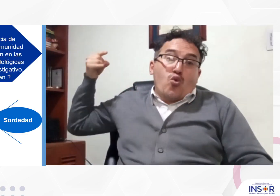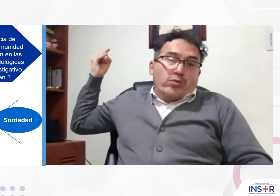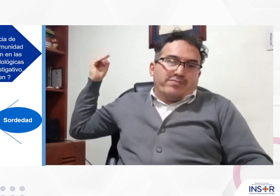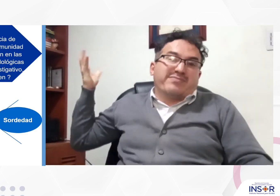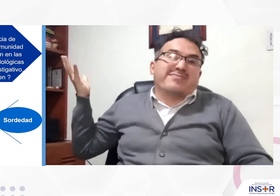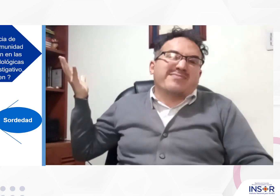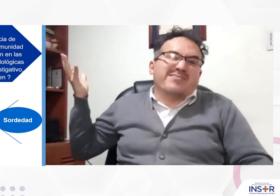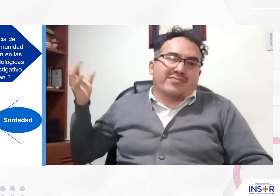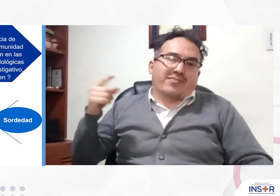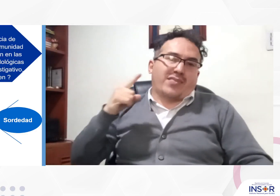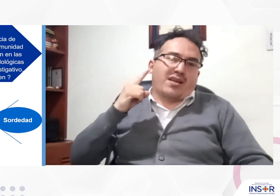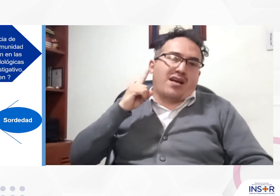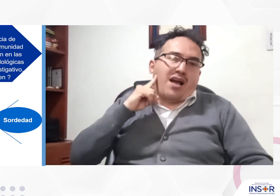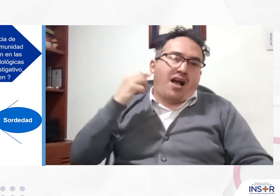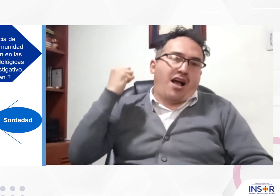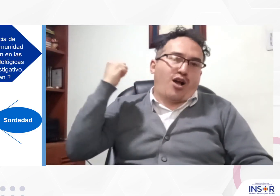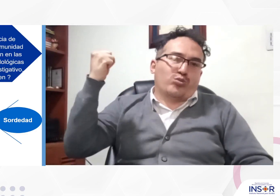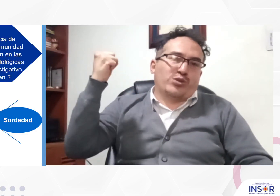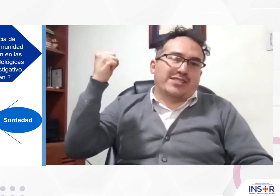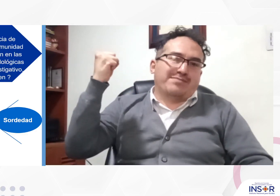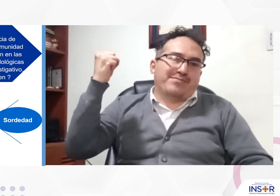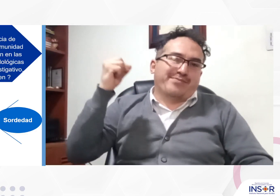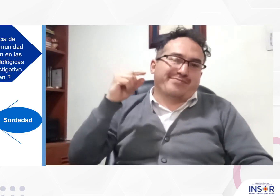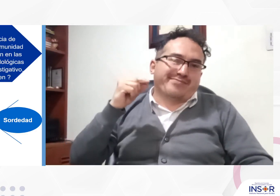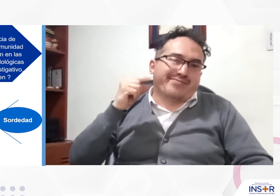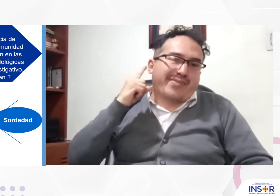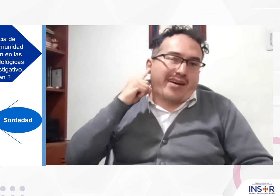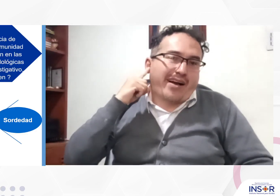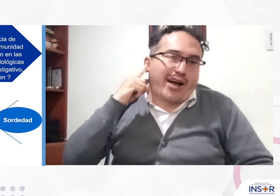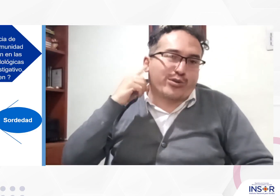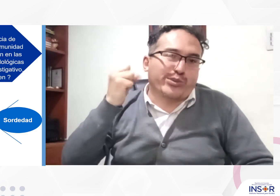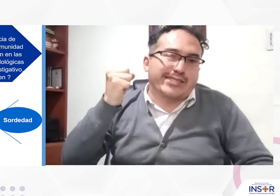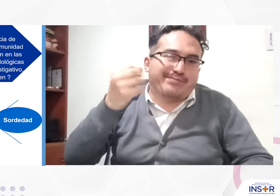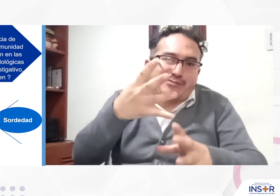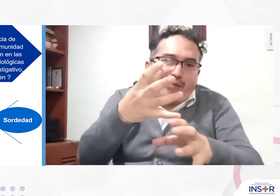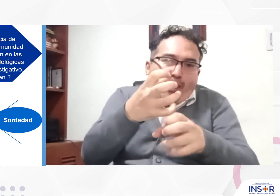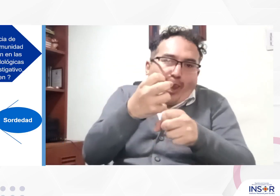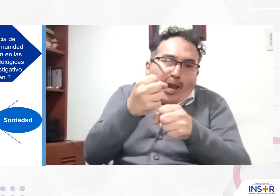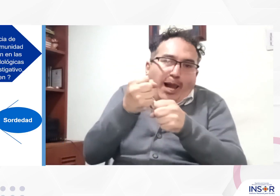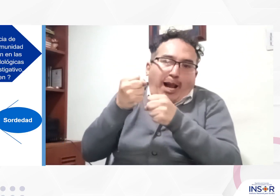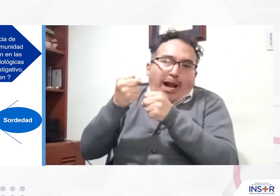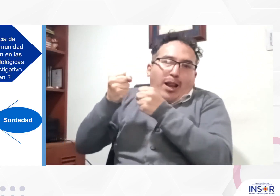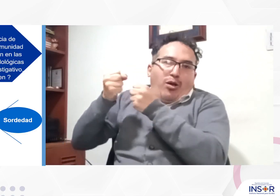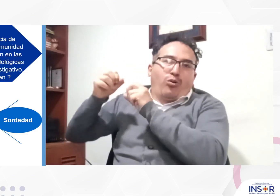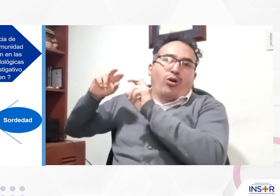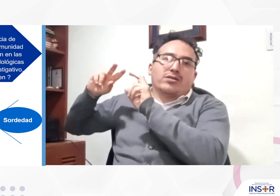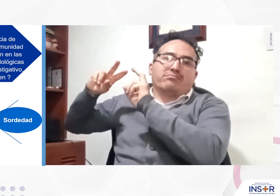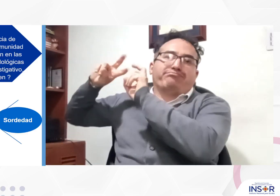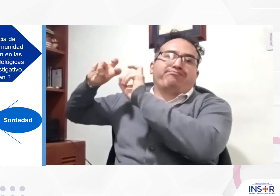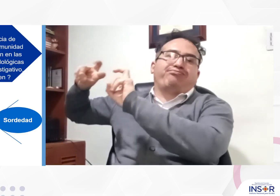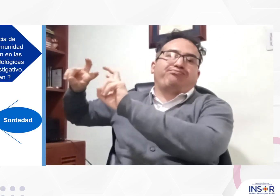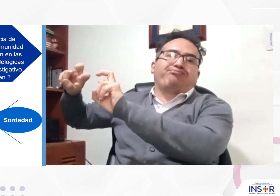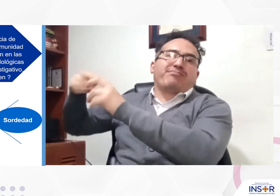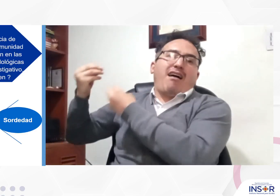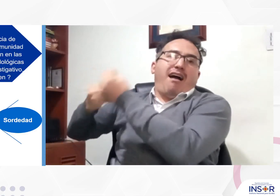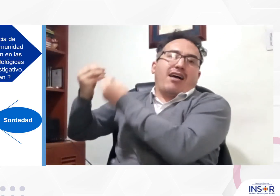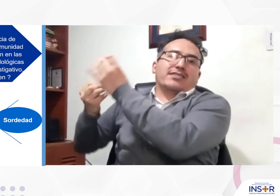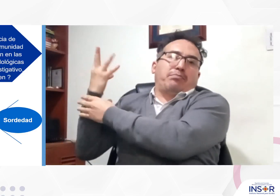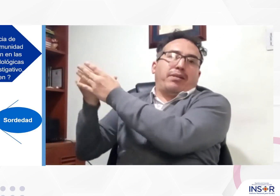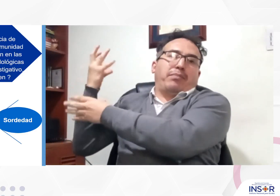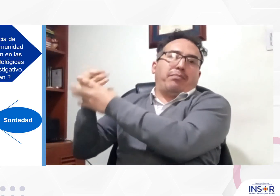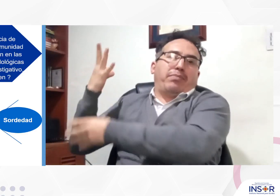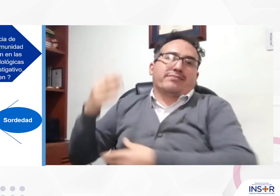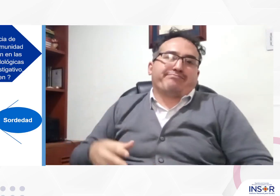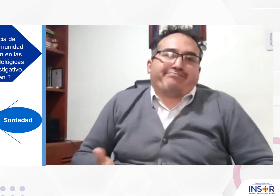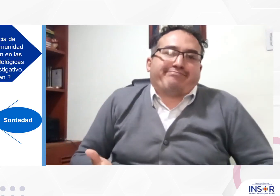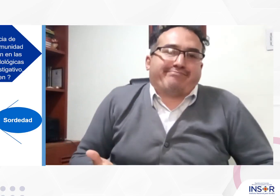casi que a imantar y eso hace que se succione toda esa información y ahí caemos también en que el oyente tome